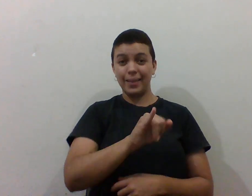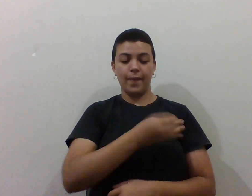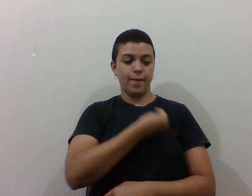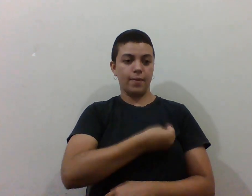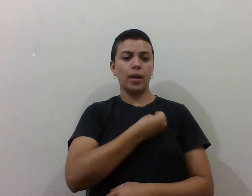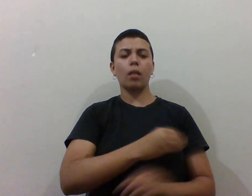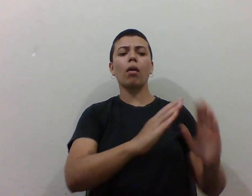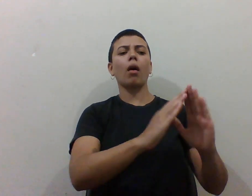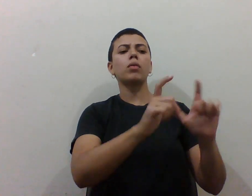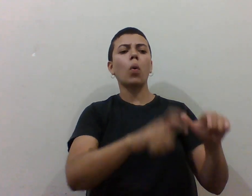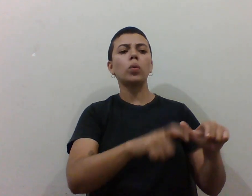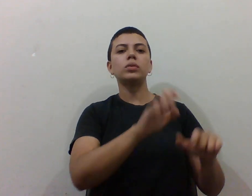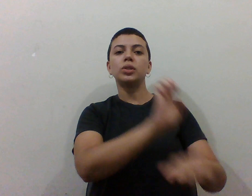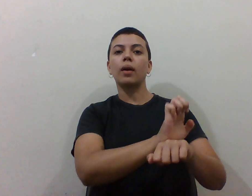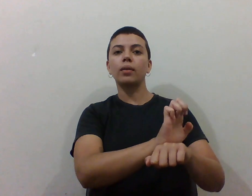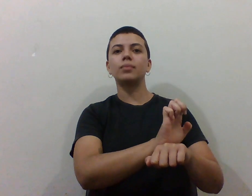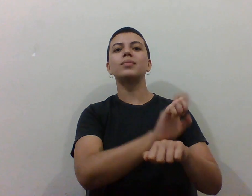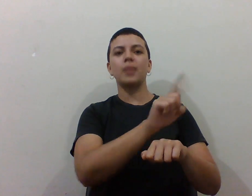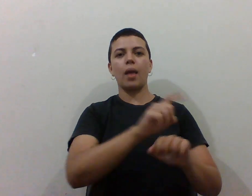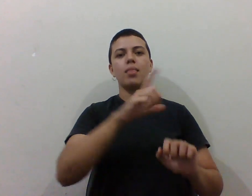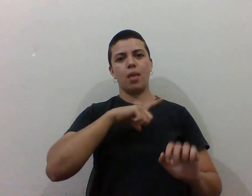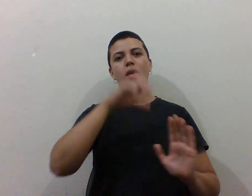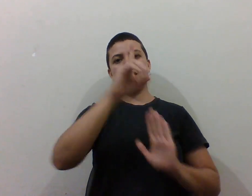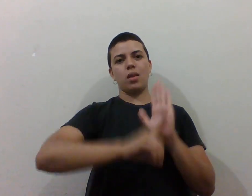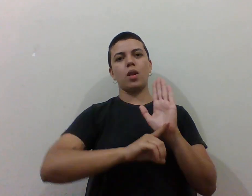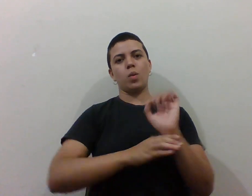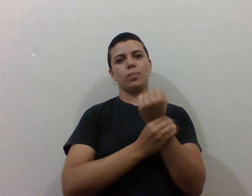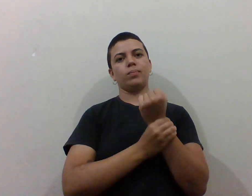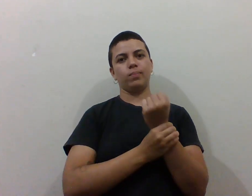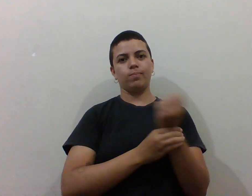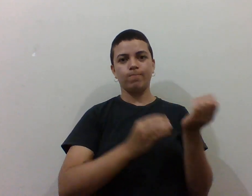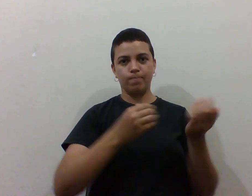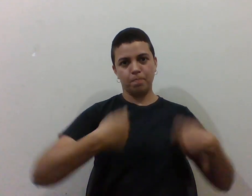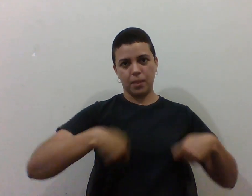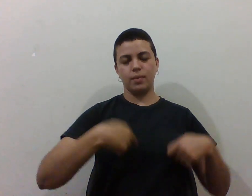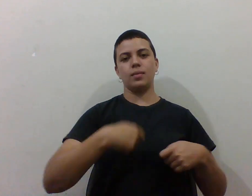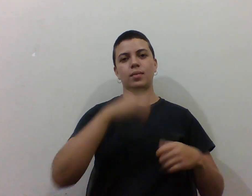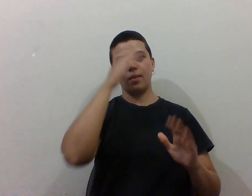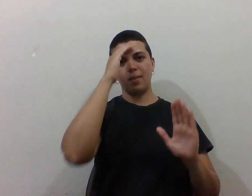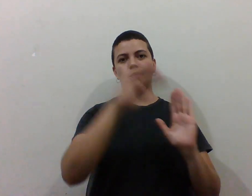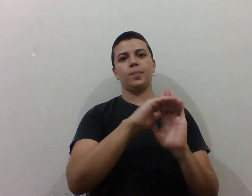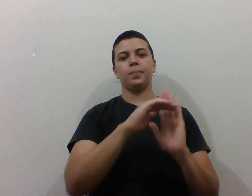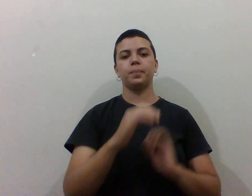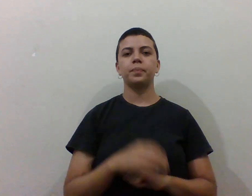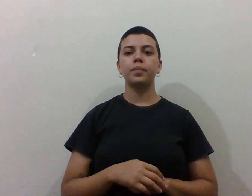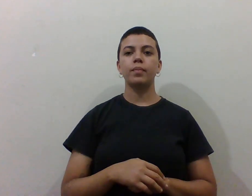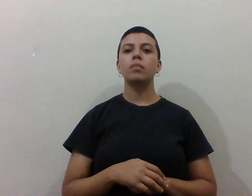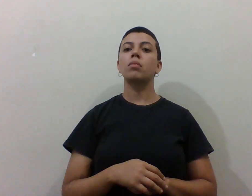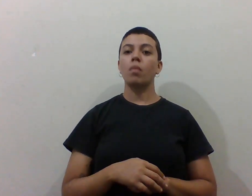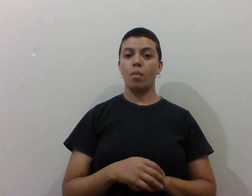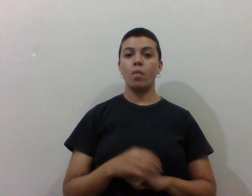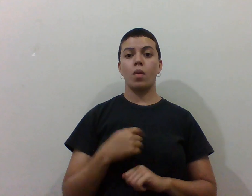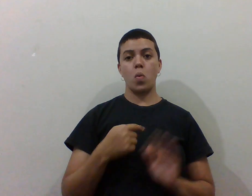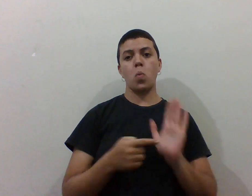esses elementos como direitos humanos. E aí eu coloco a Declaração Universal dos Direitos Humanos, importantíssima,